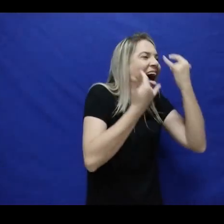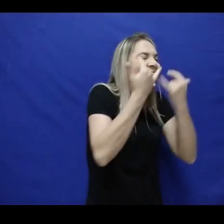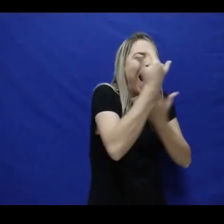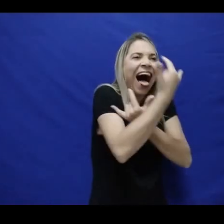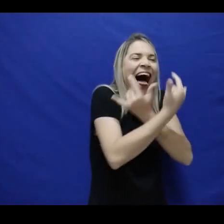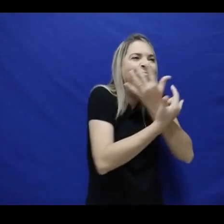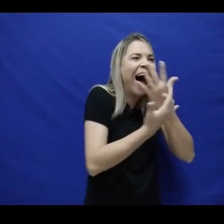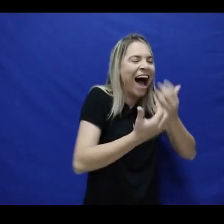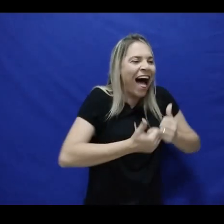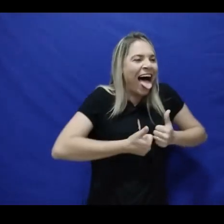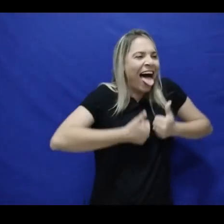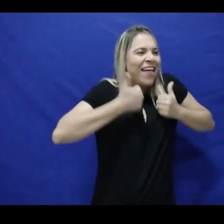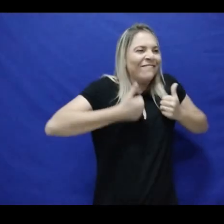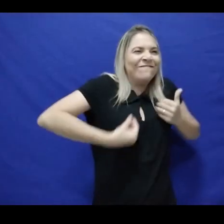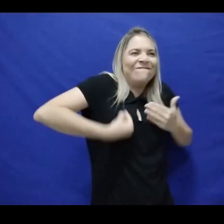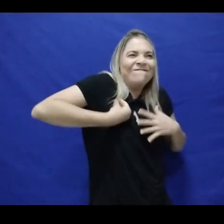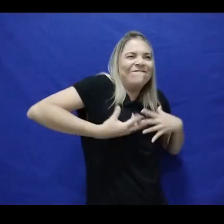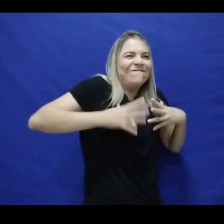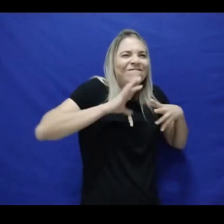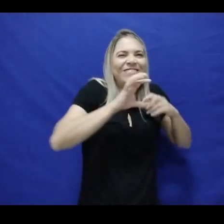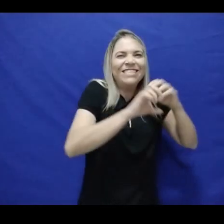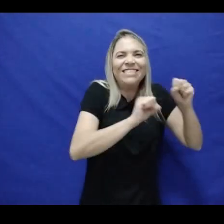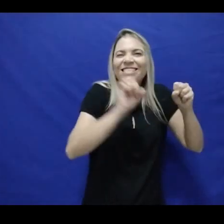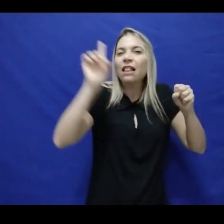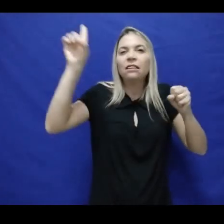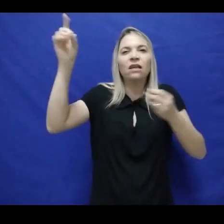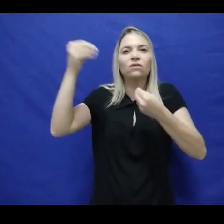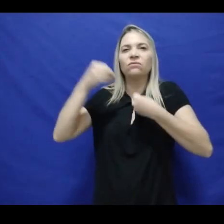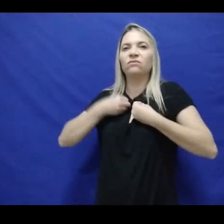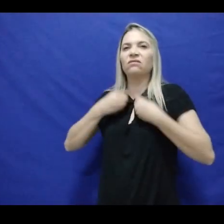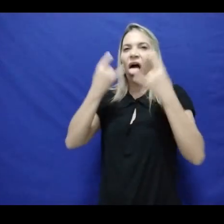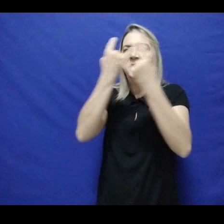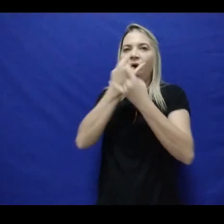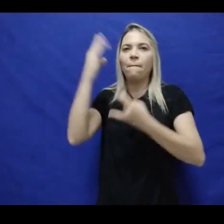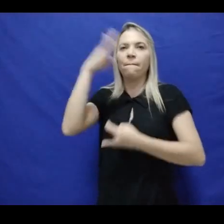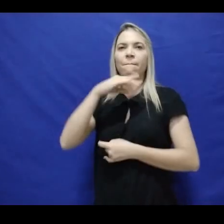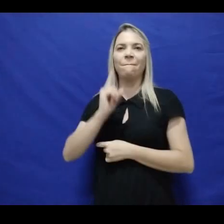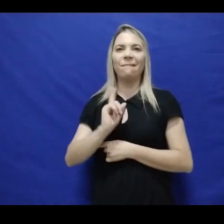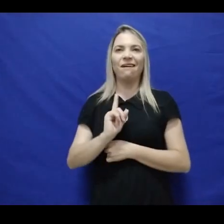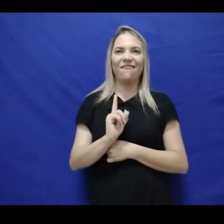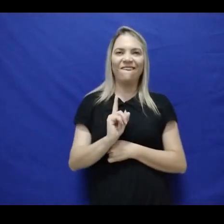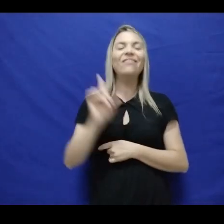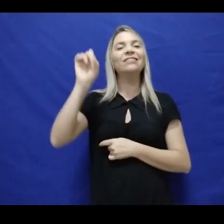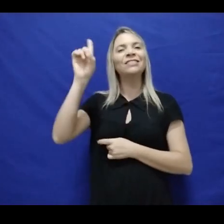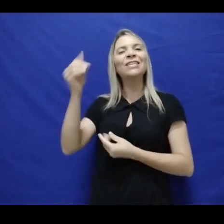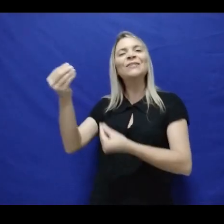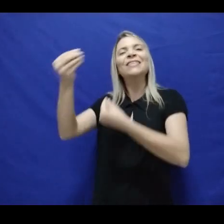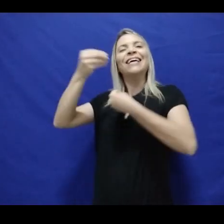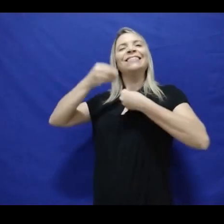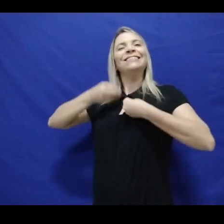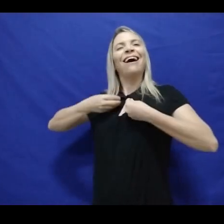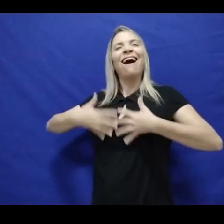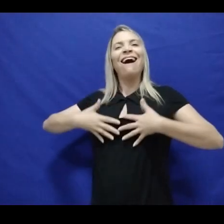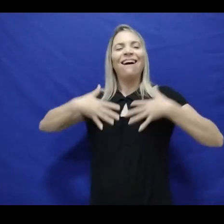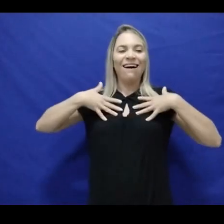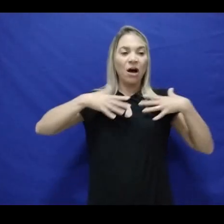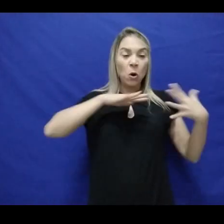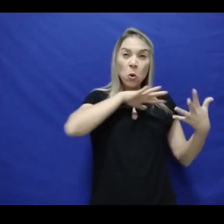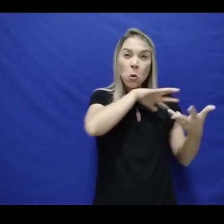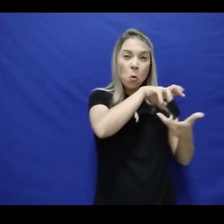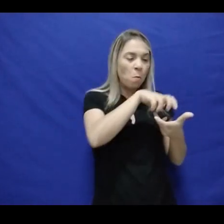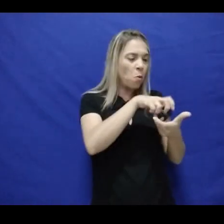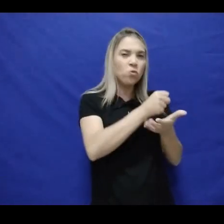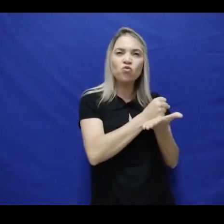a concupiscência dos olhos e a soberba da vida, não procede do Pai, mas procede do mundo.